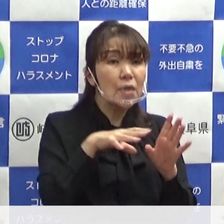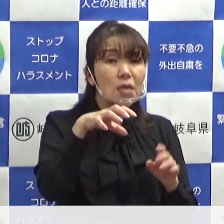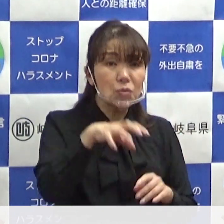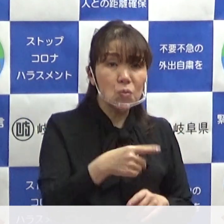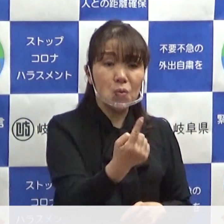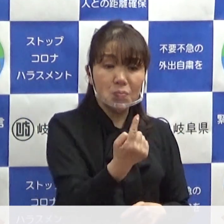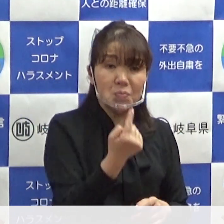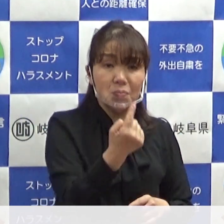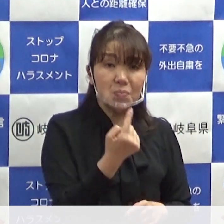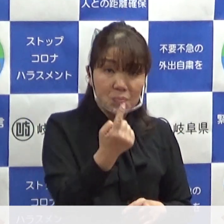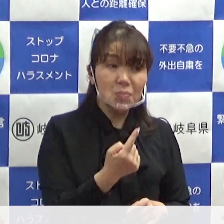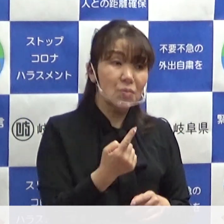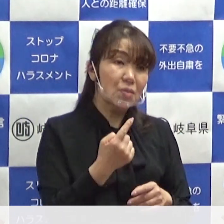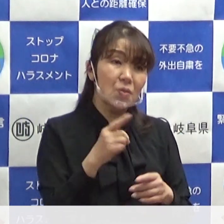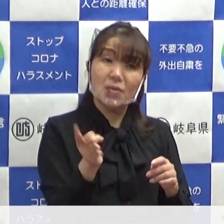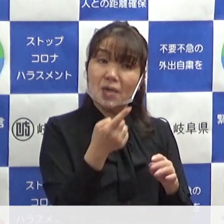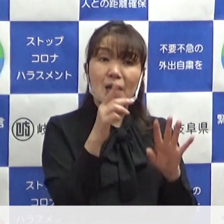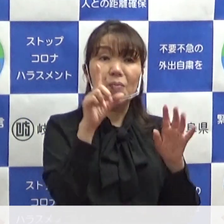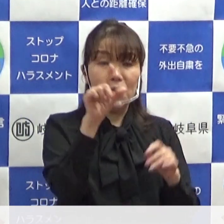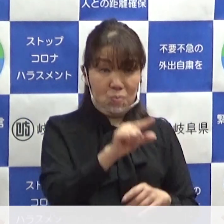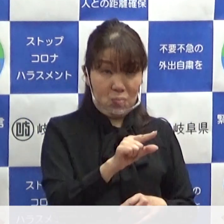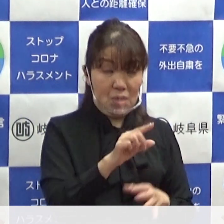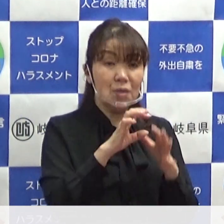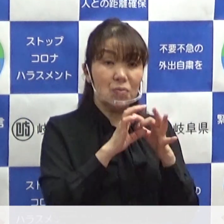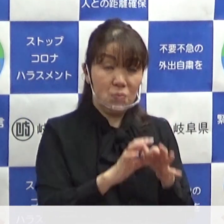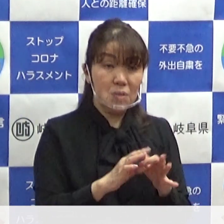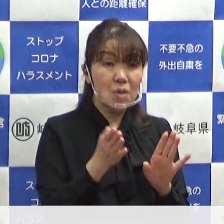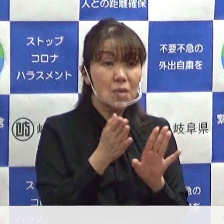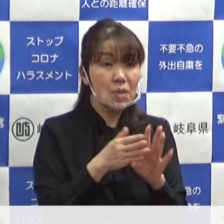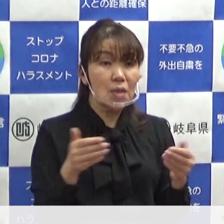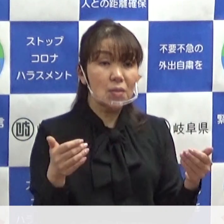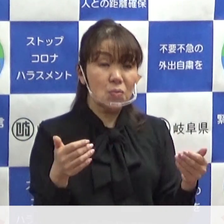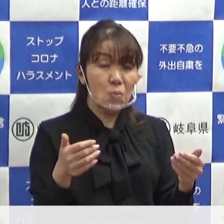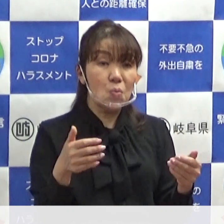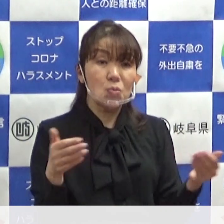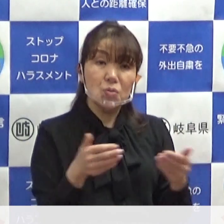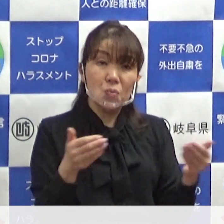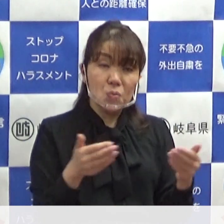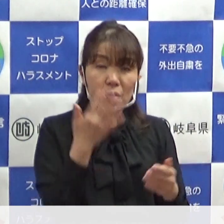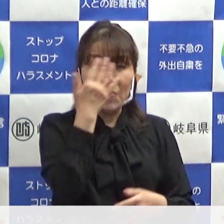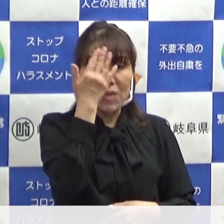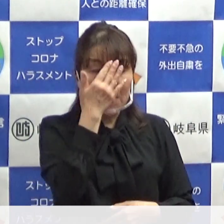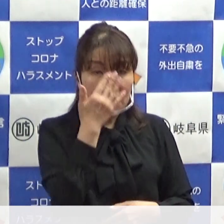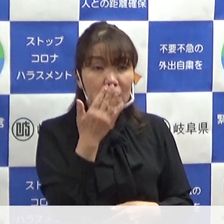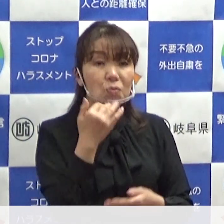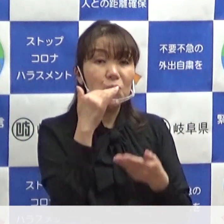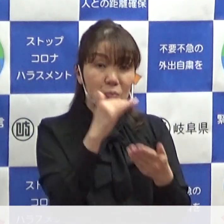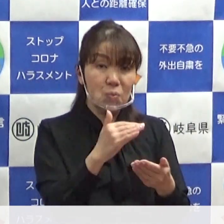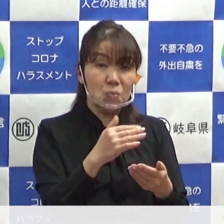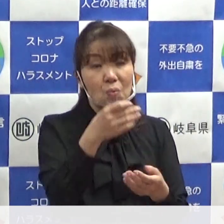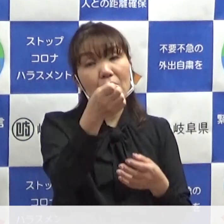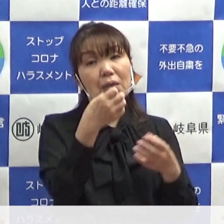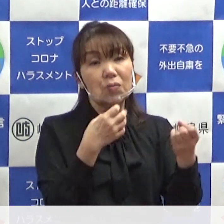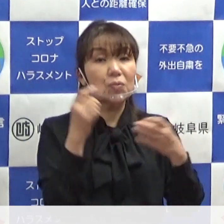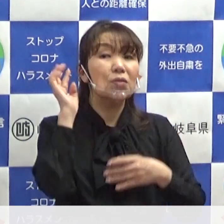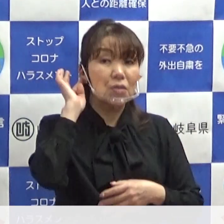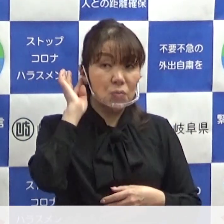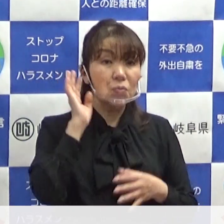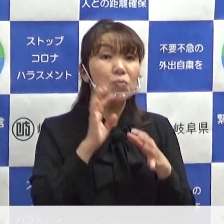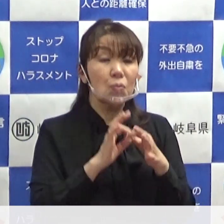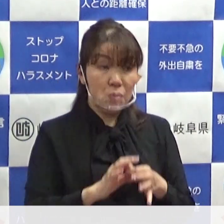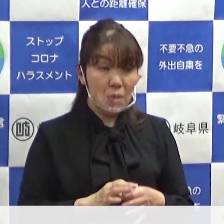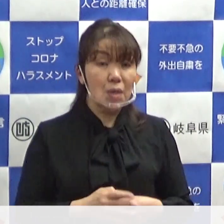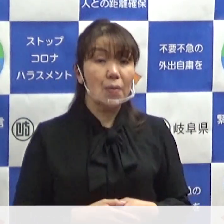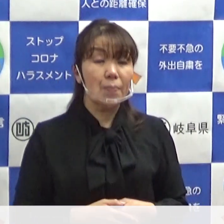皆さん出入りするということではないものですから、県の役割が見えにくいということを、まあ、よくおっしゃることがあったりしますけ